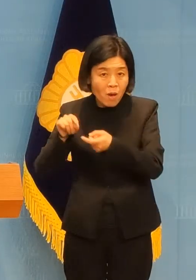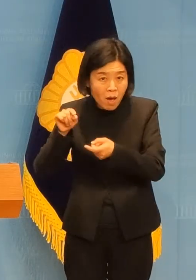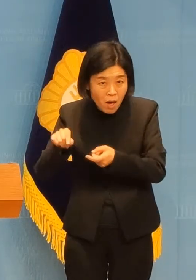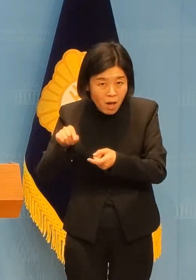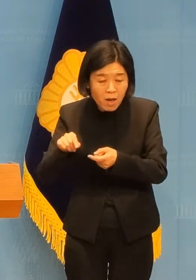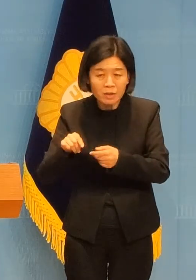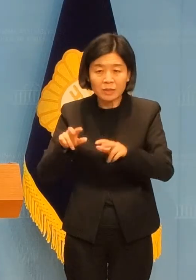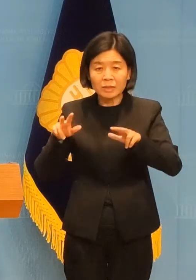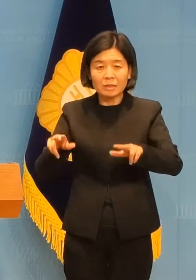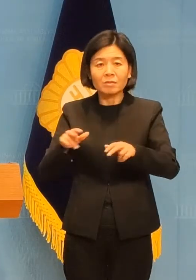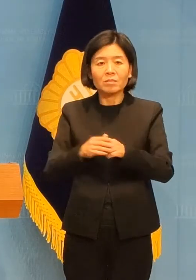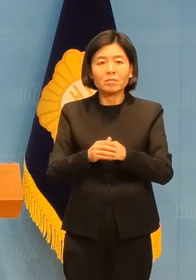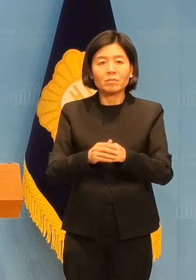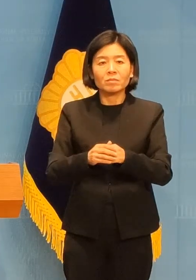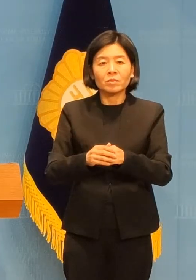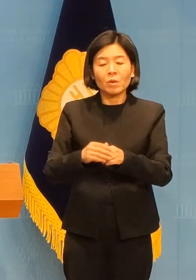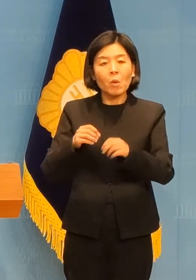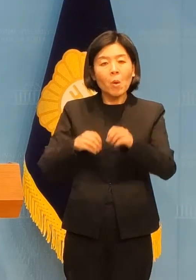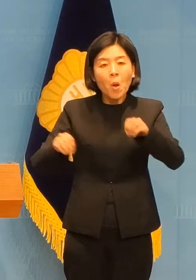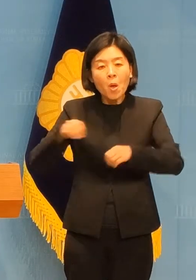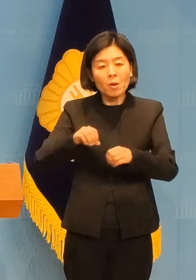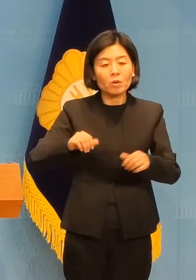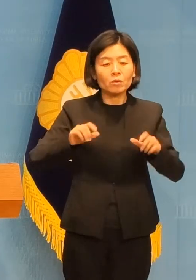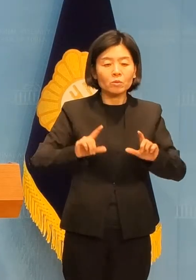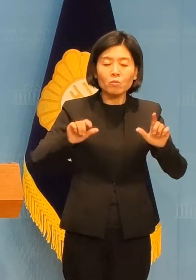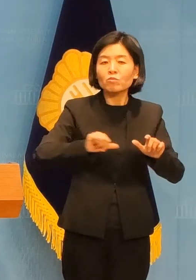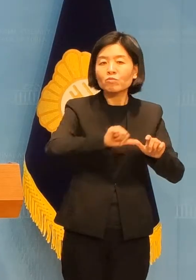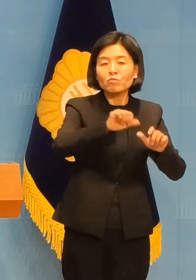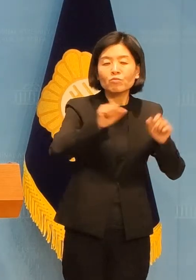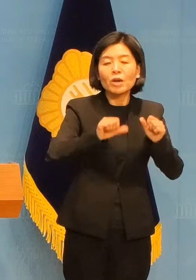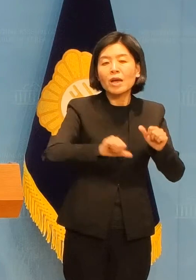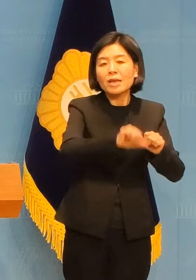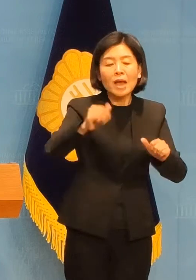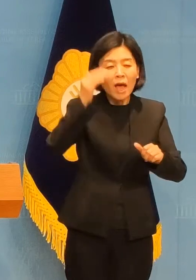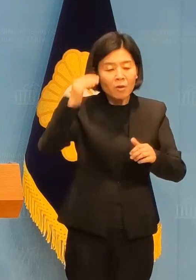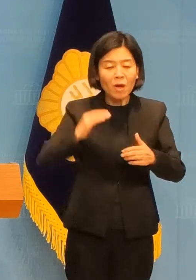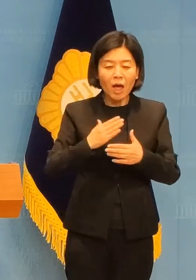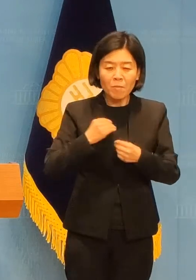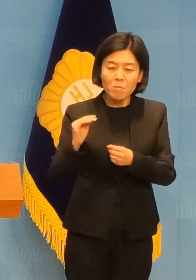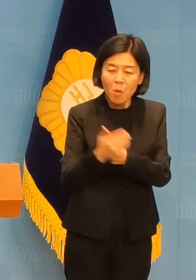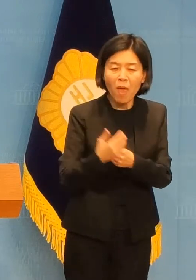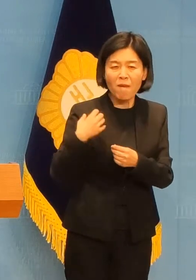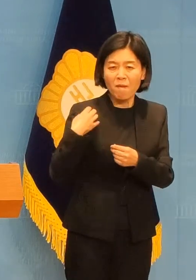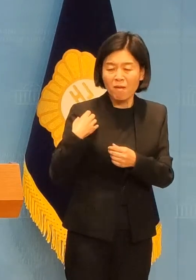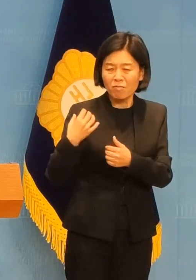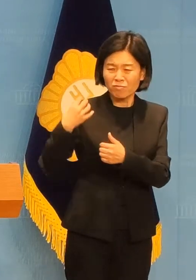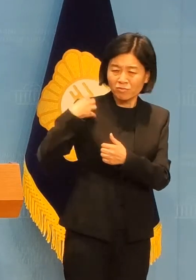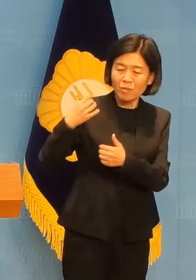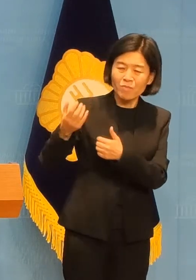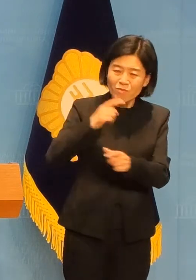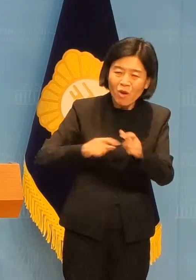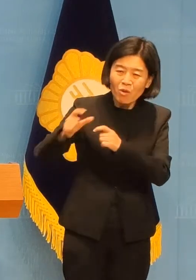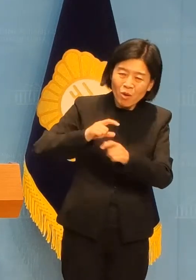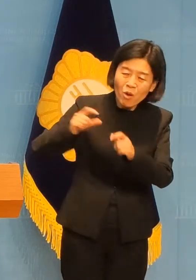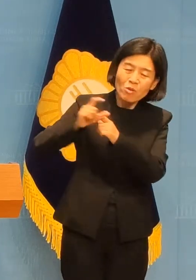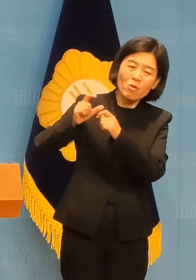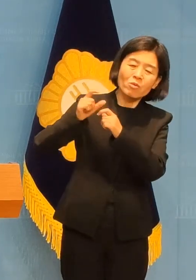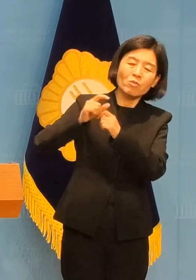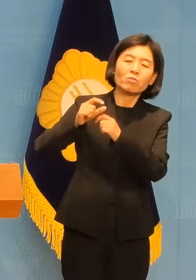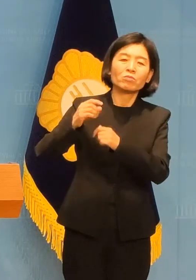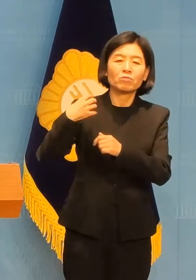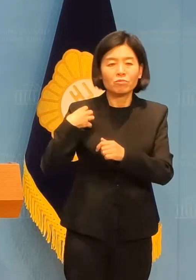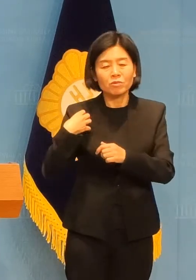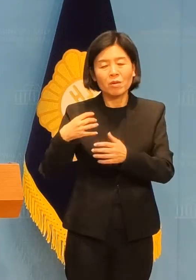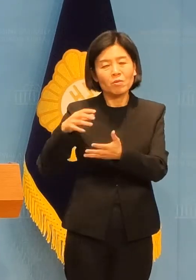주한미군의 전략적 유연성과 동북아에서의 한국 안보 역할 부담을 수용한 것입니다. 대미 현금 투자